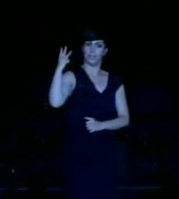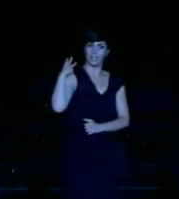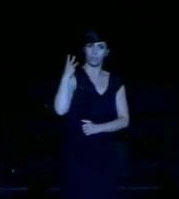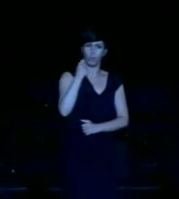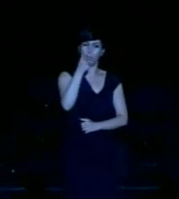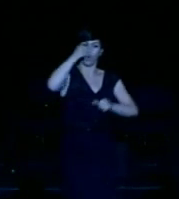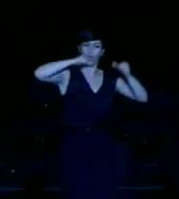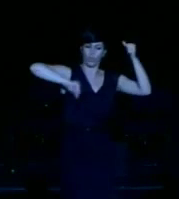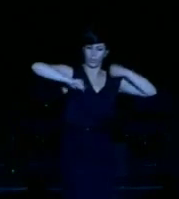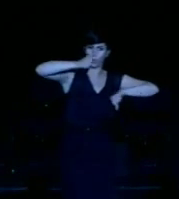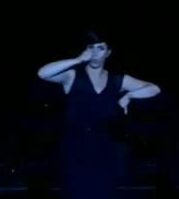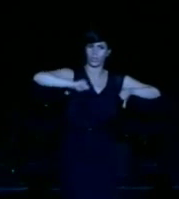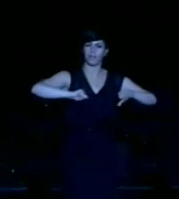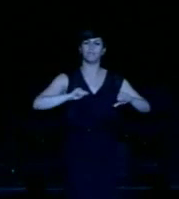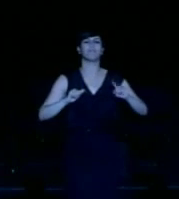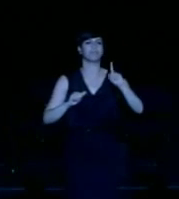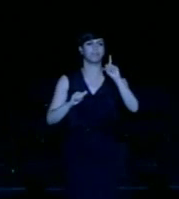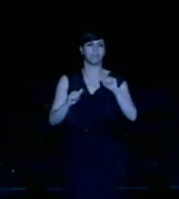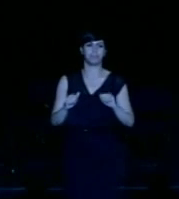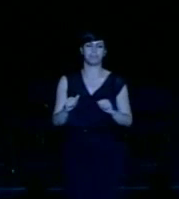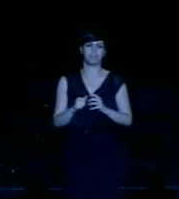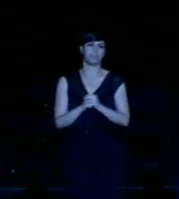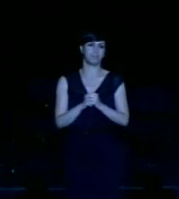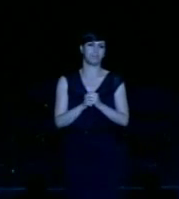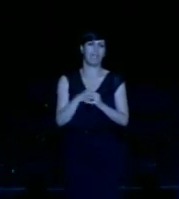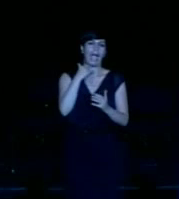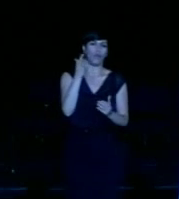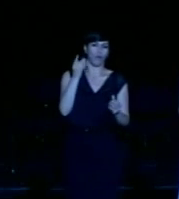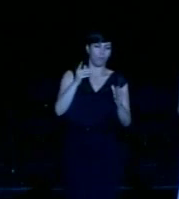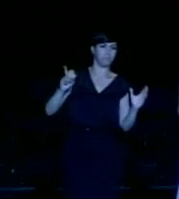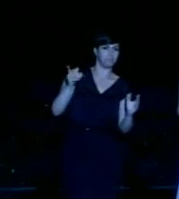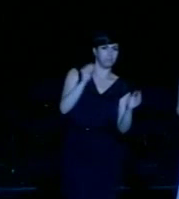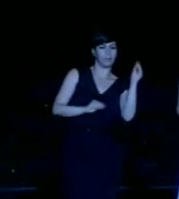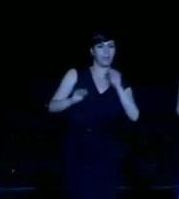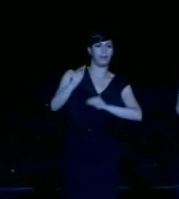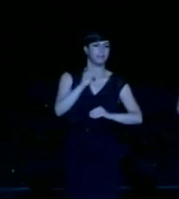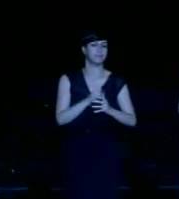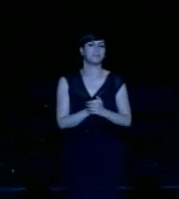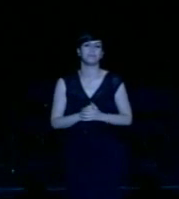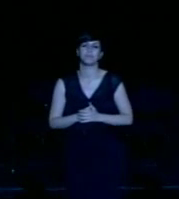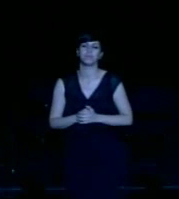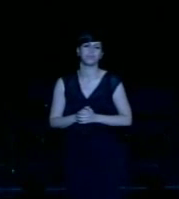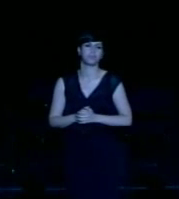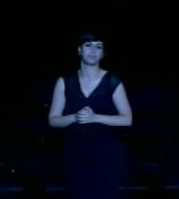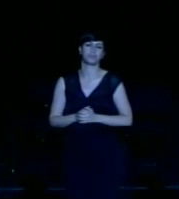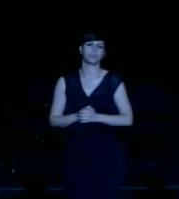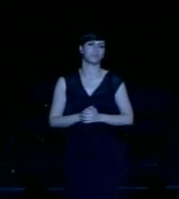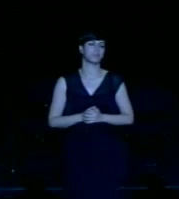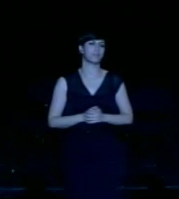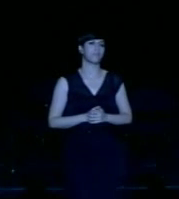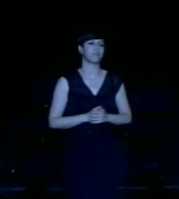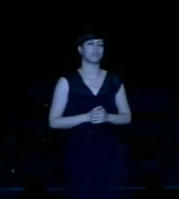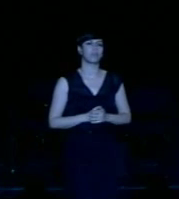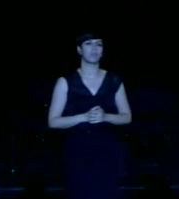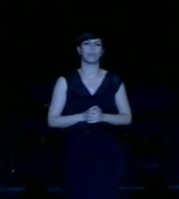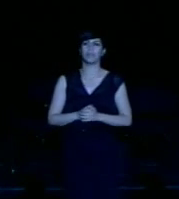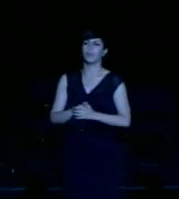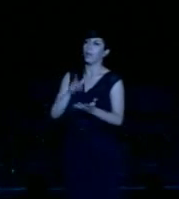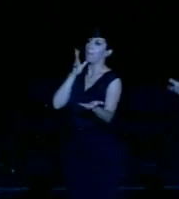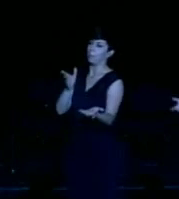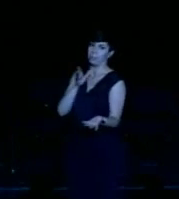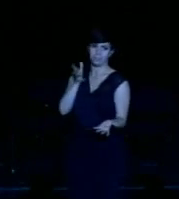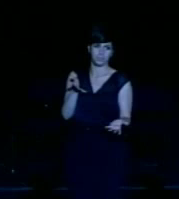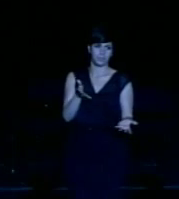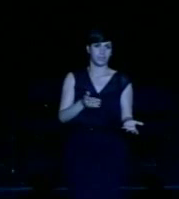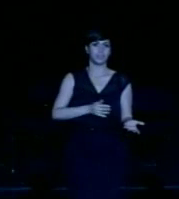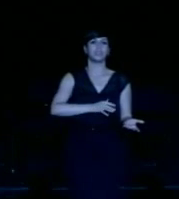poco de cirugía estética por aquí. Si es que ya con se los años se va, un poco. Vicente, se van cayendo la, con las todos, razones. Con